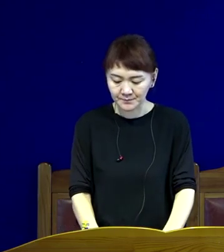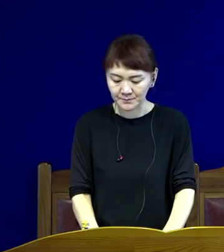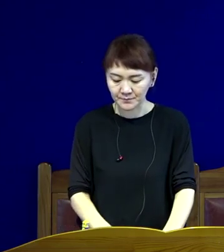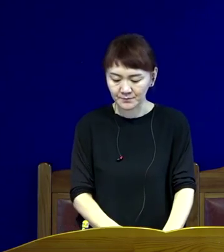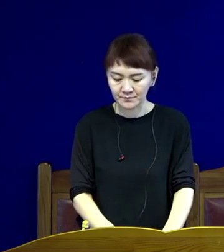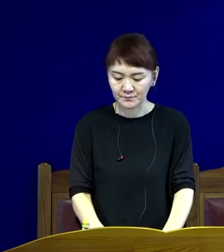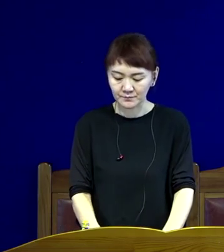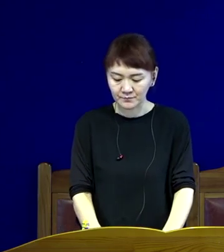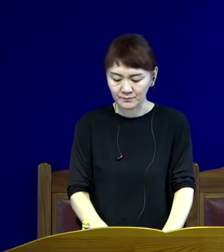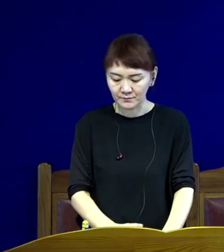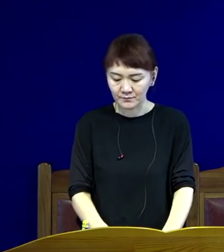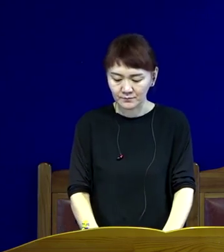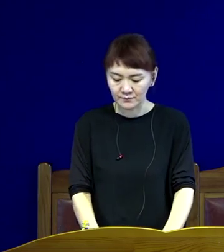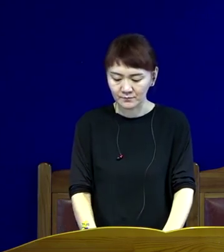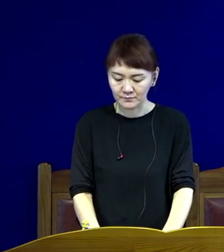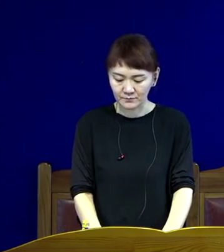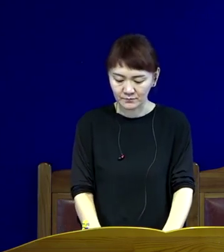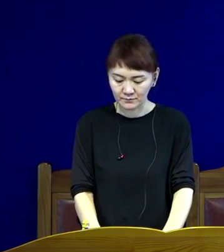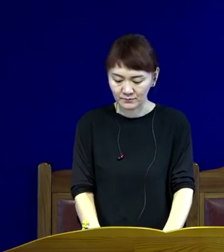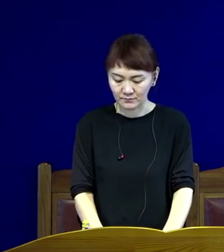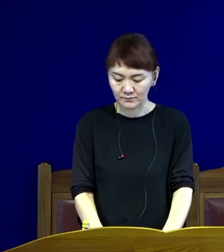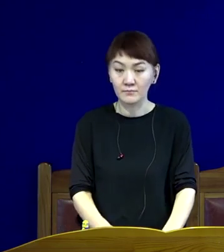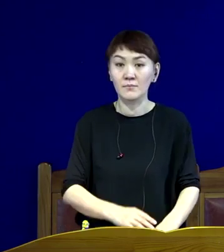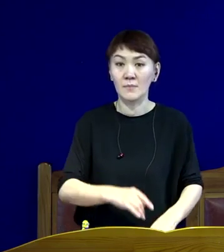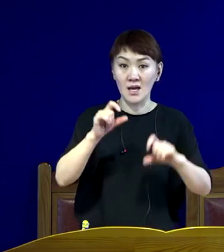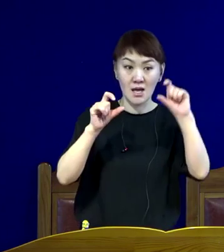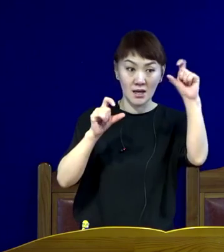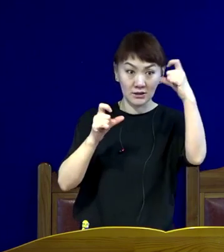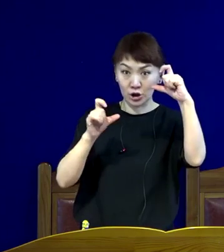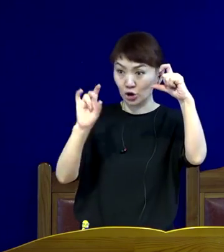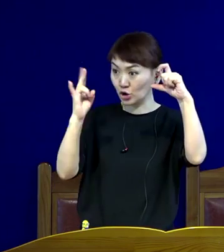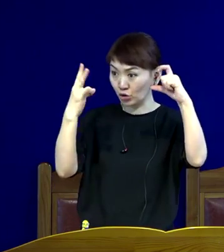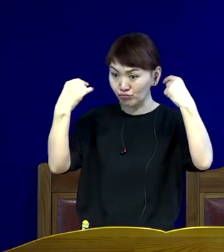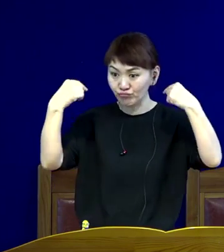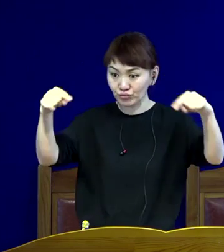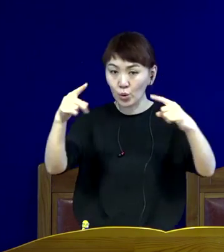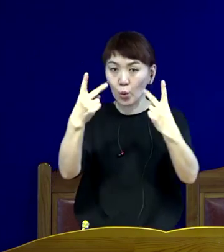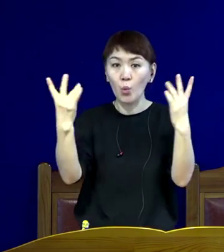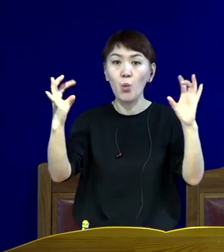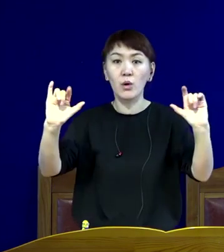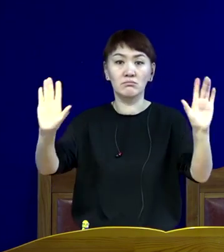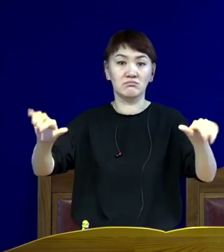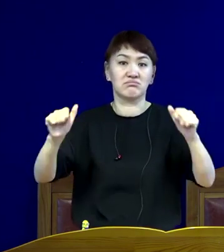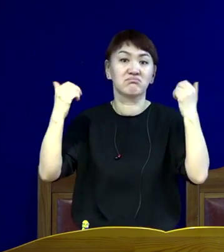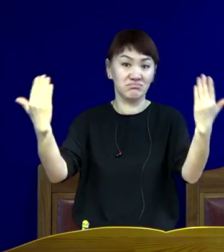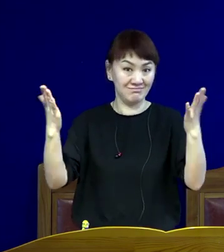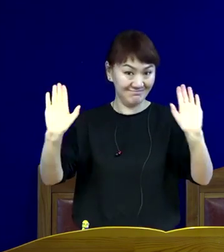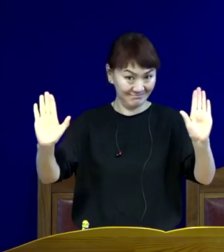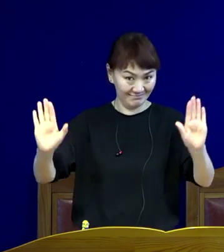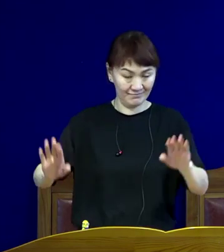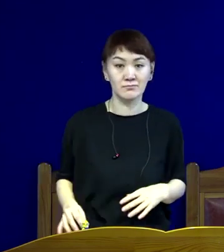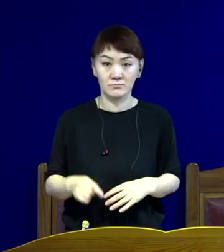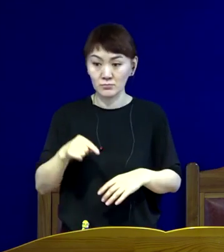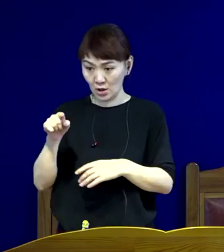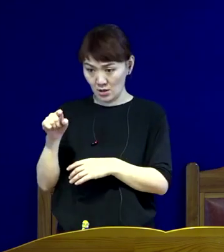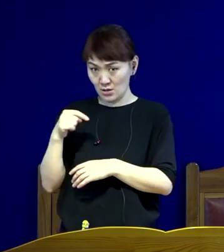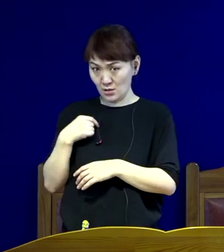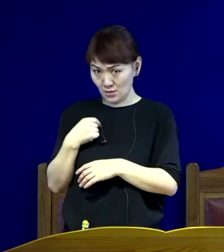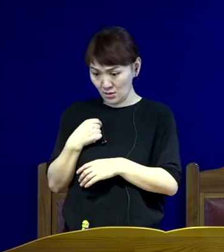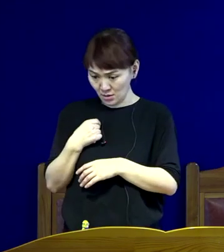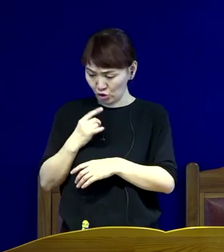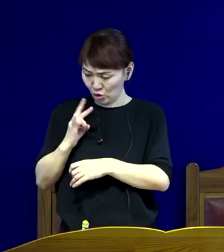эхнэр нөхрийн үүрэг биелүүлэх талаар гарч байгаа. Эхнэр нь нөхртөө үүргээ биелүүл, нөхөр нь ч эхнэртэй үүргээ биелүүл.